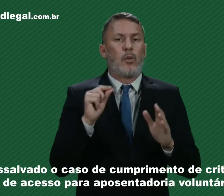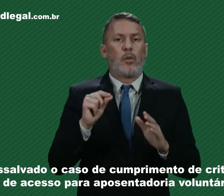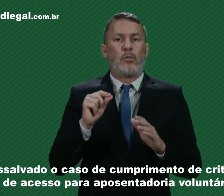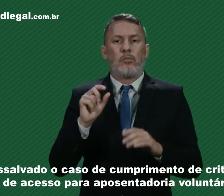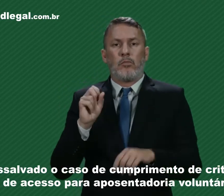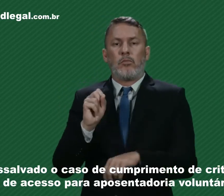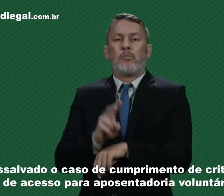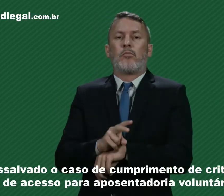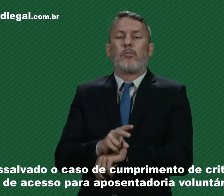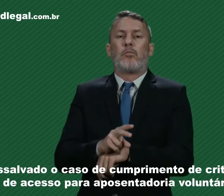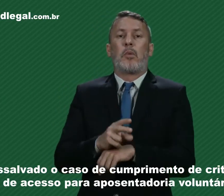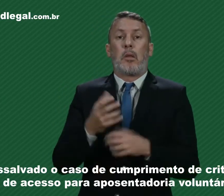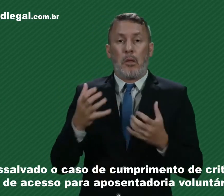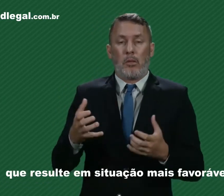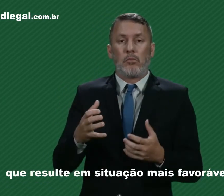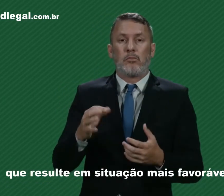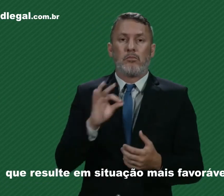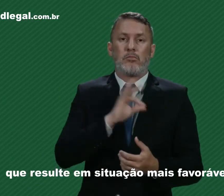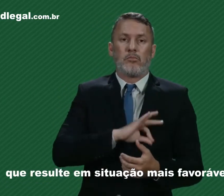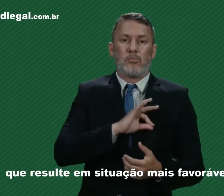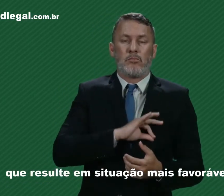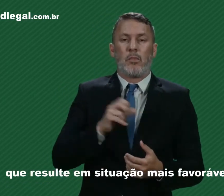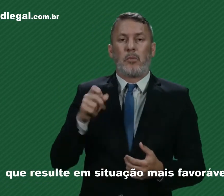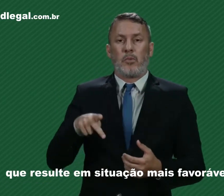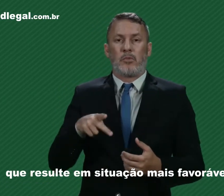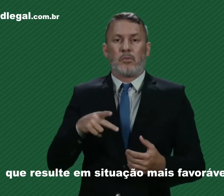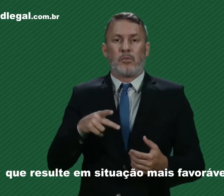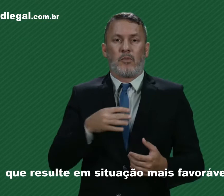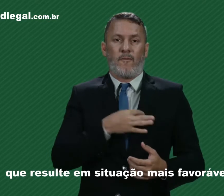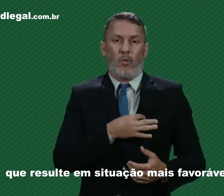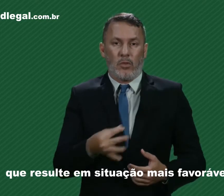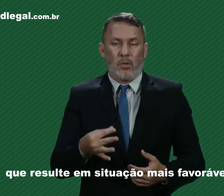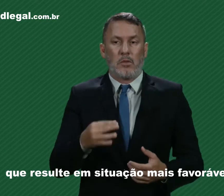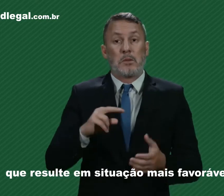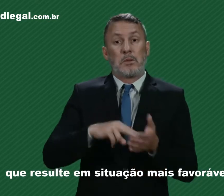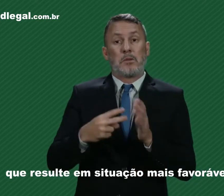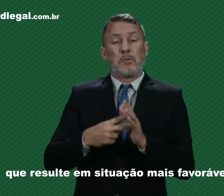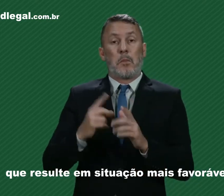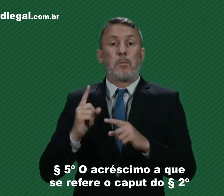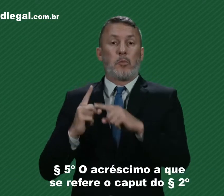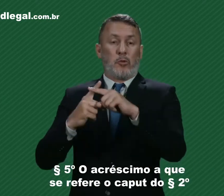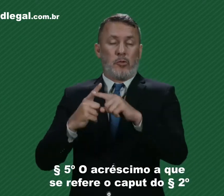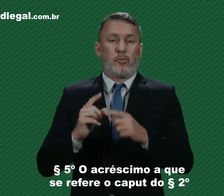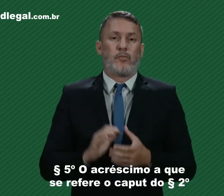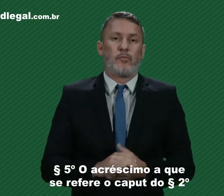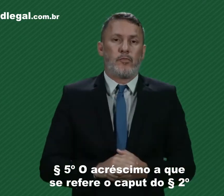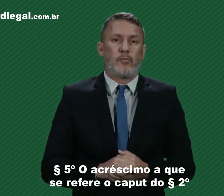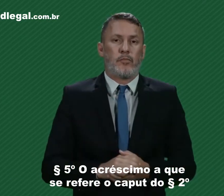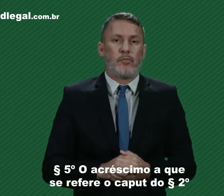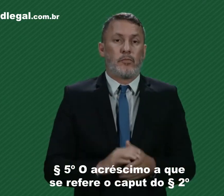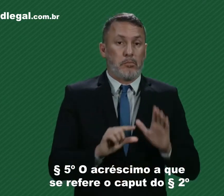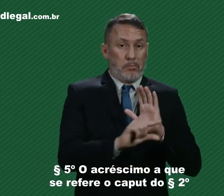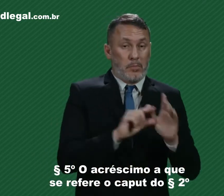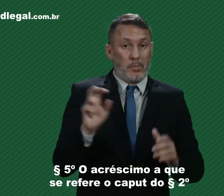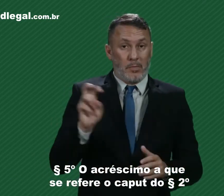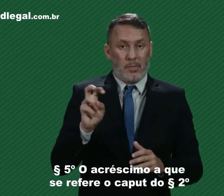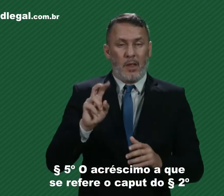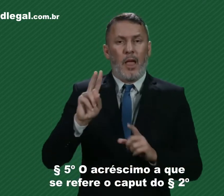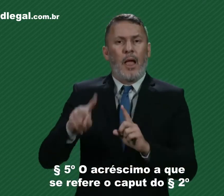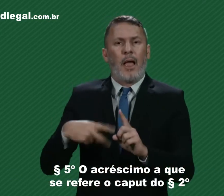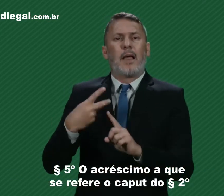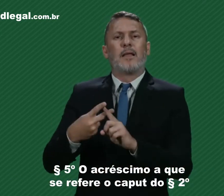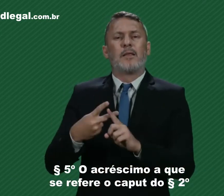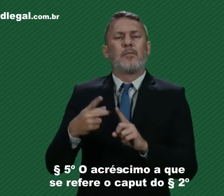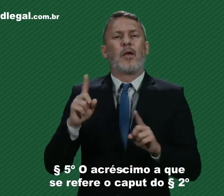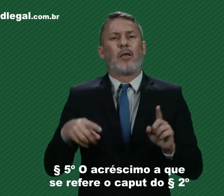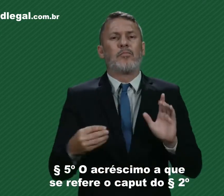para a aposentadoria voluntária que resulte em situação mais favorável. Parágrafo 5º. O acréscimo a que